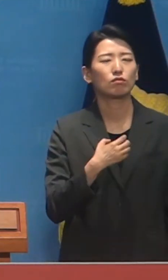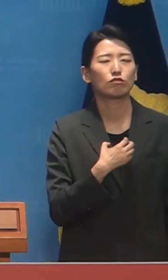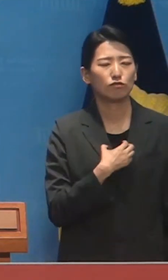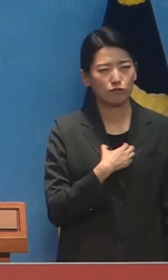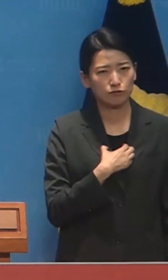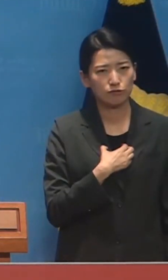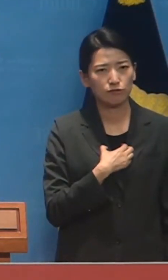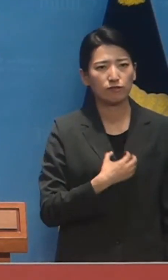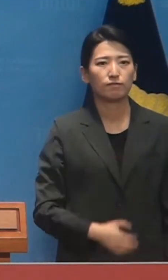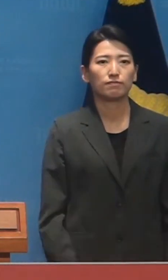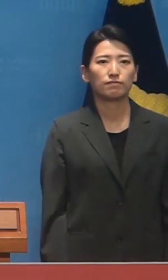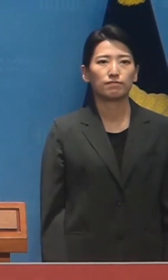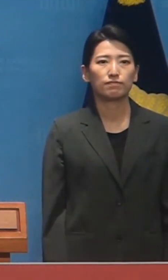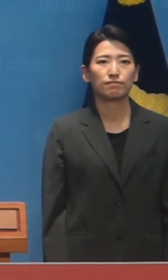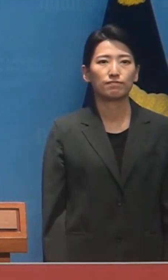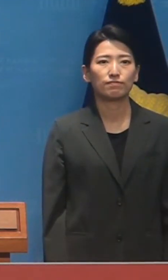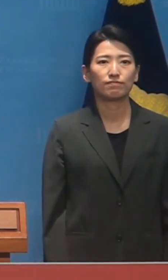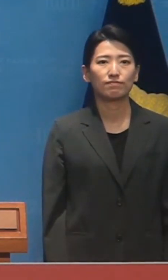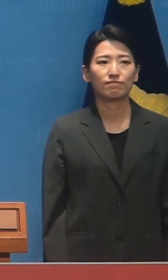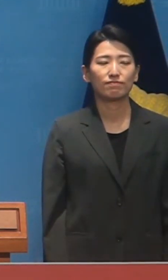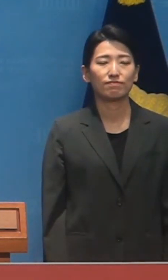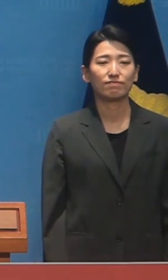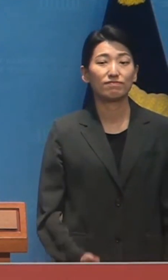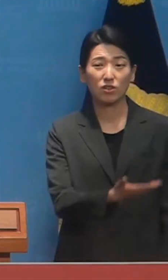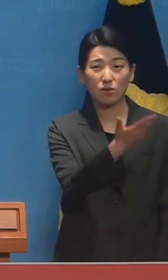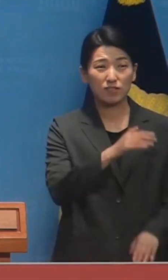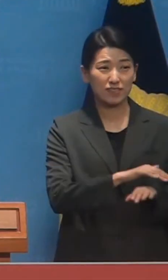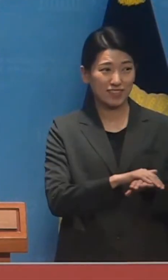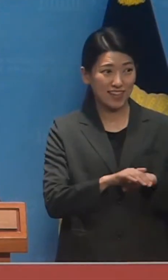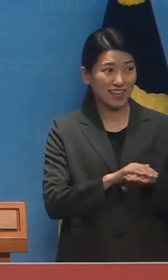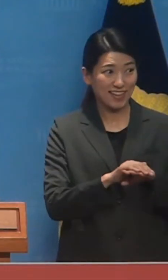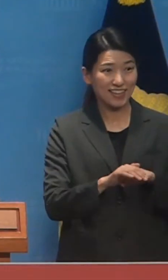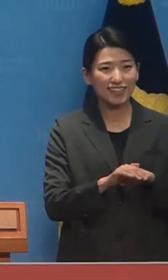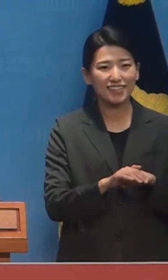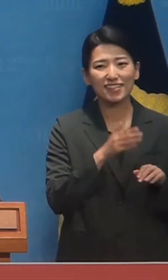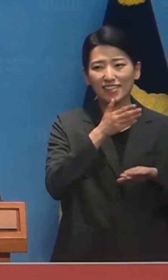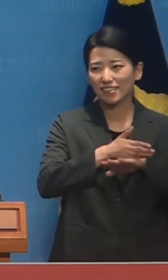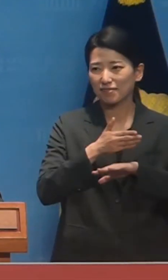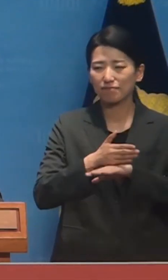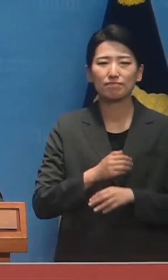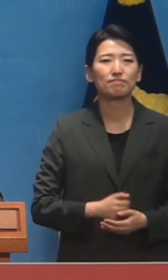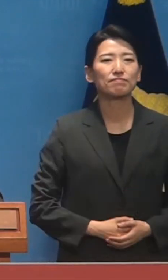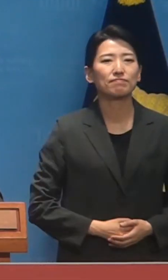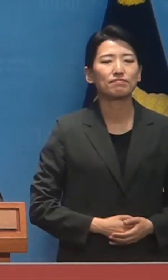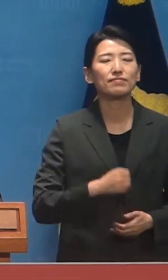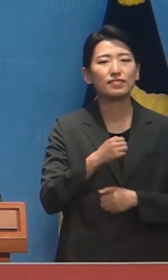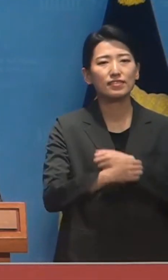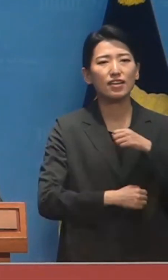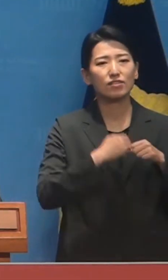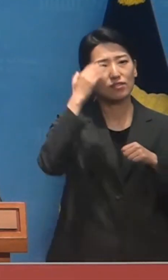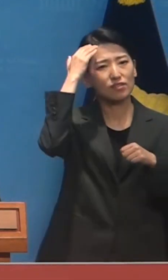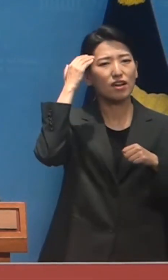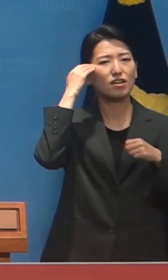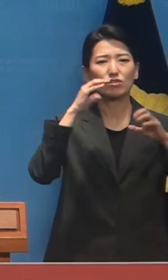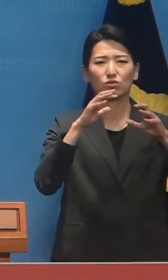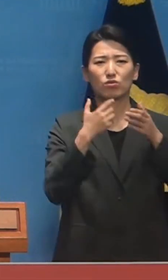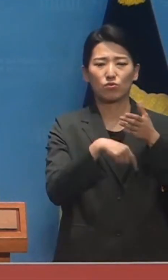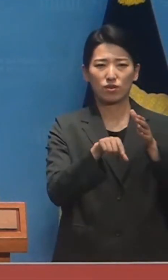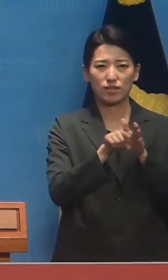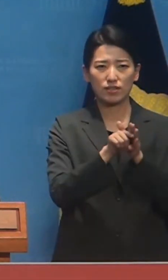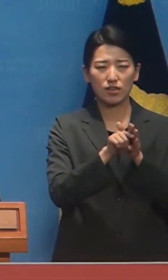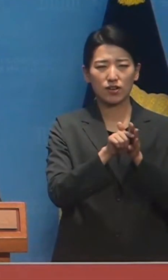전략할 수가 있습니다. 여러분에 감사드리고요. 제가 잠시 자유 대한민국을 위한 책임있는